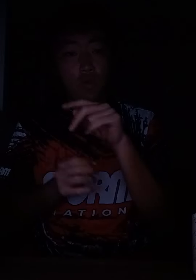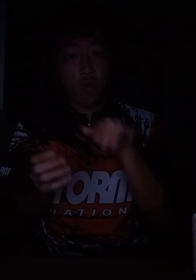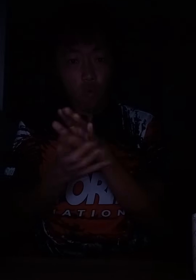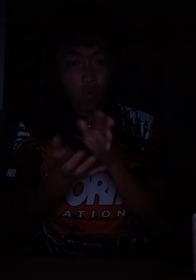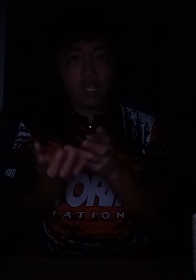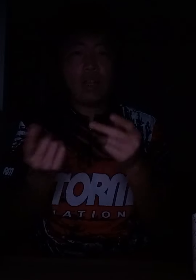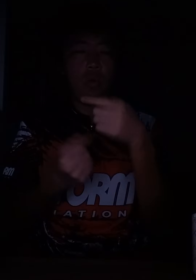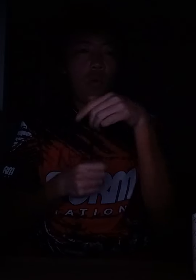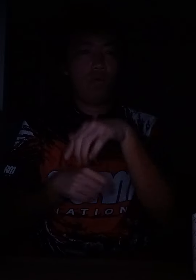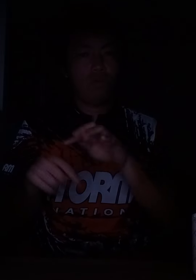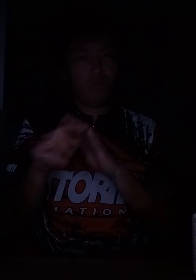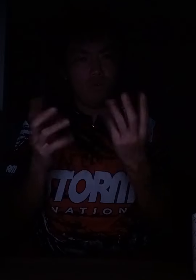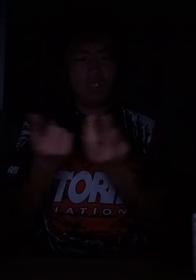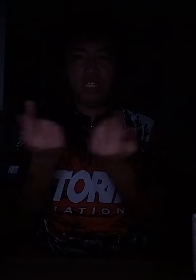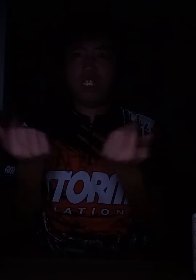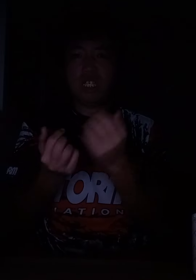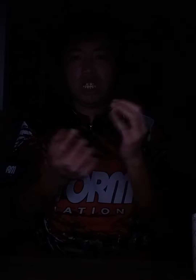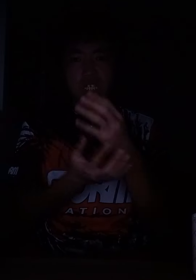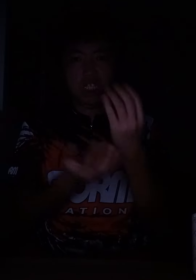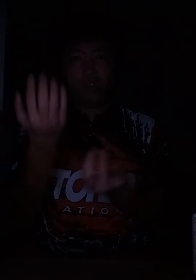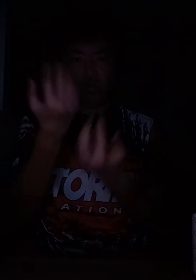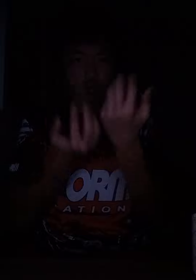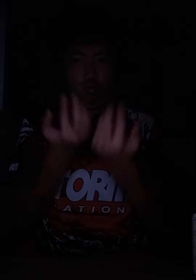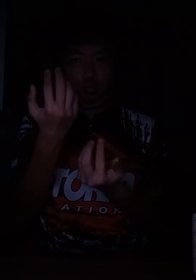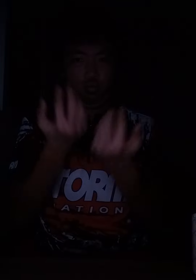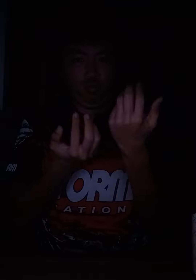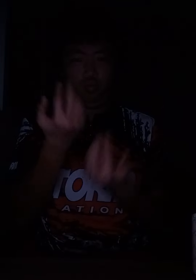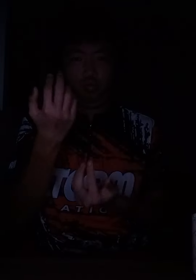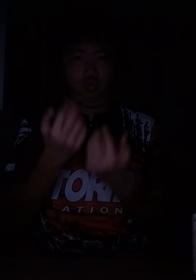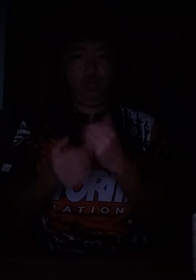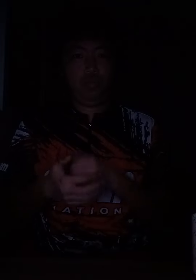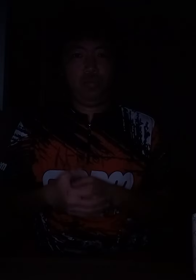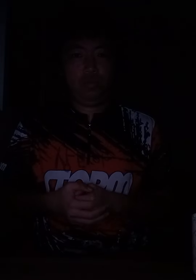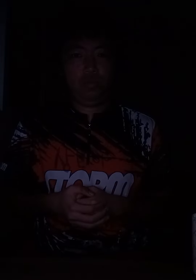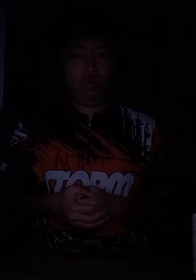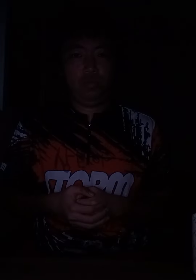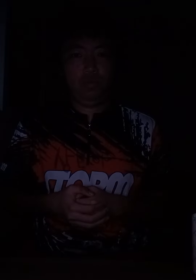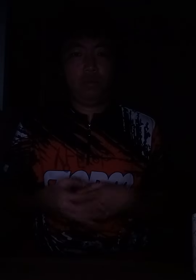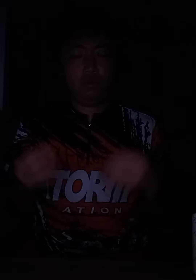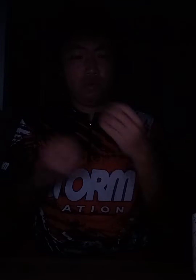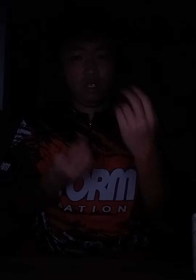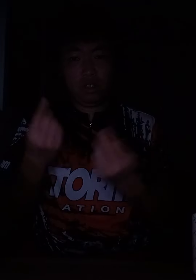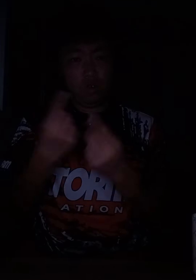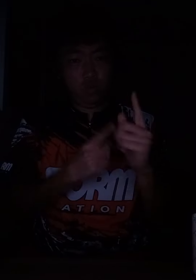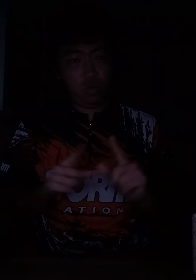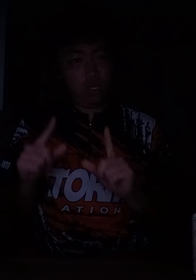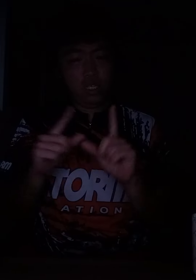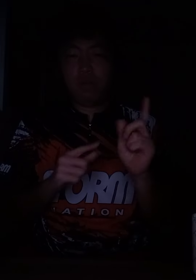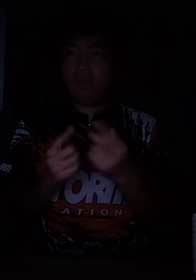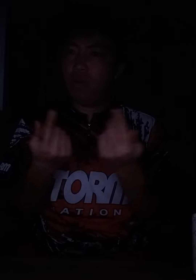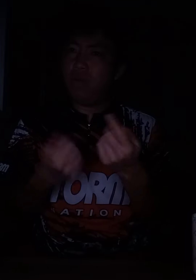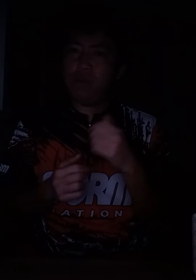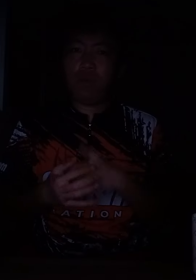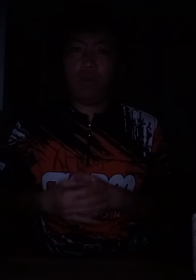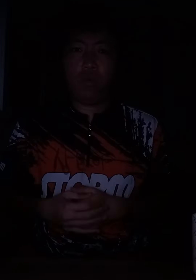경주시 모아공단에 있는 한 자동차 부품 공장에서 불이 났습니다. 경주 소방서는 관할 소방서 인력